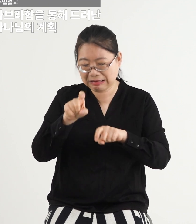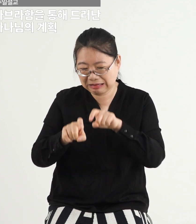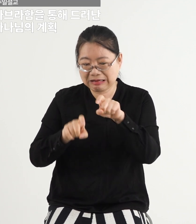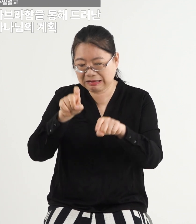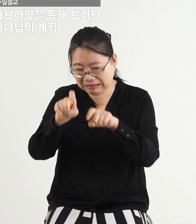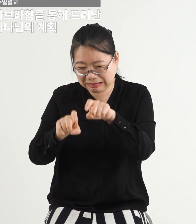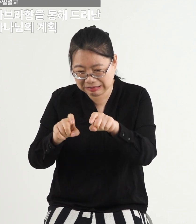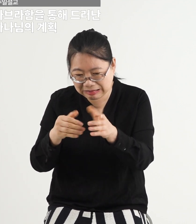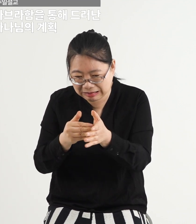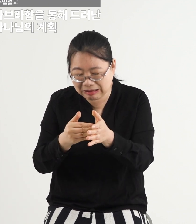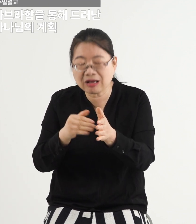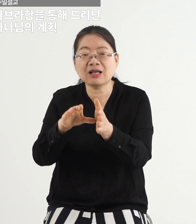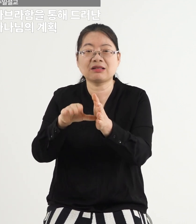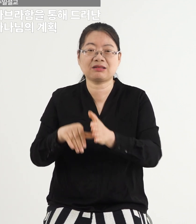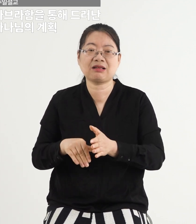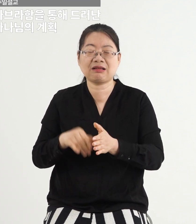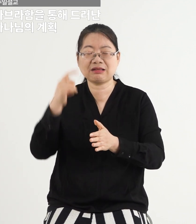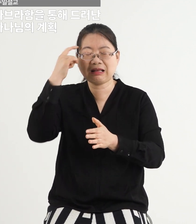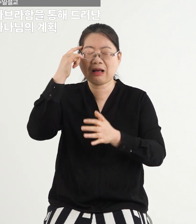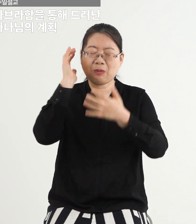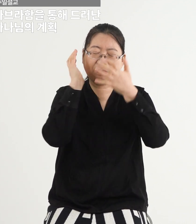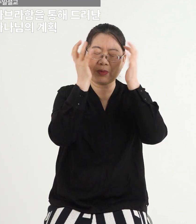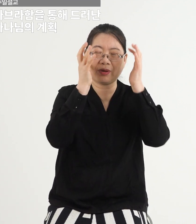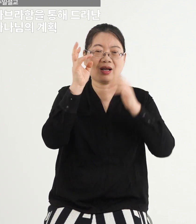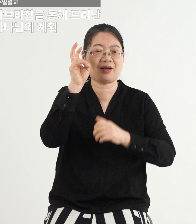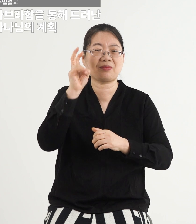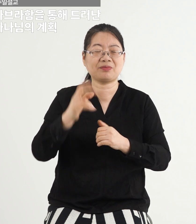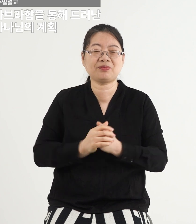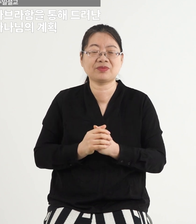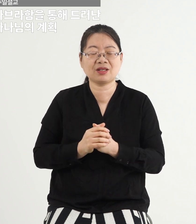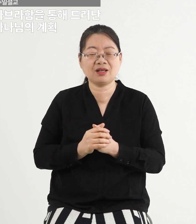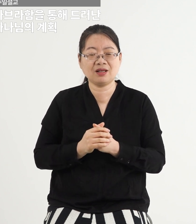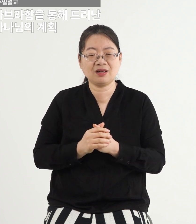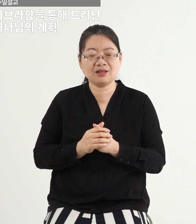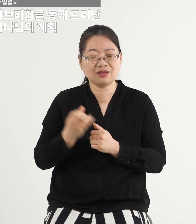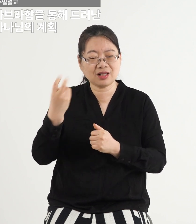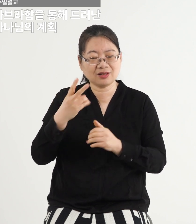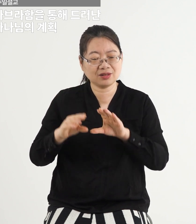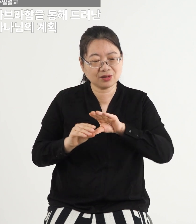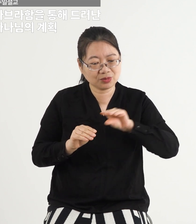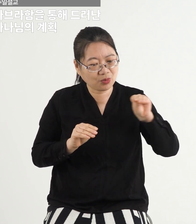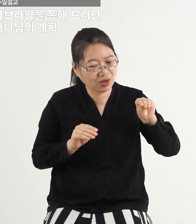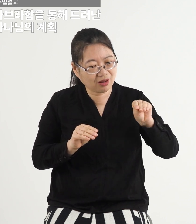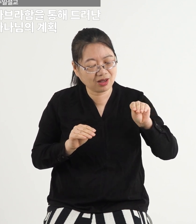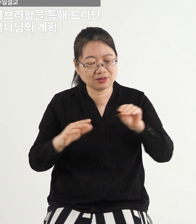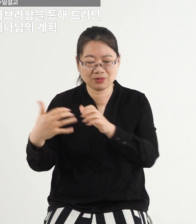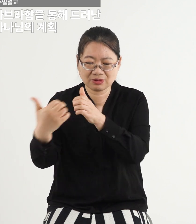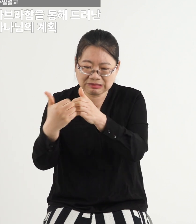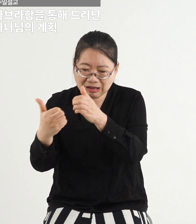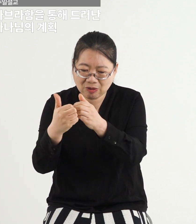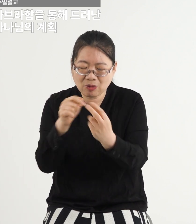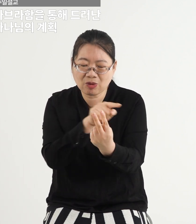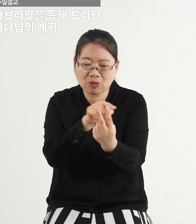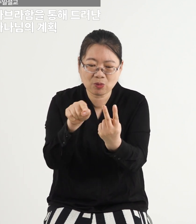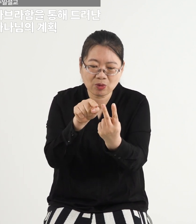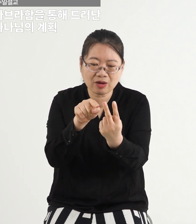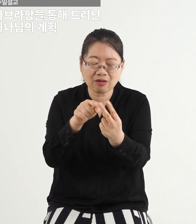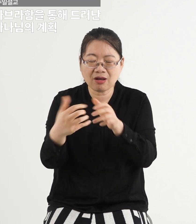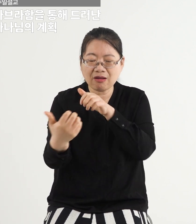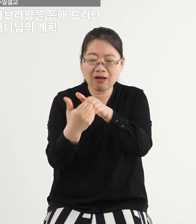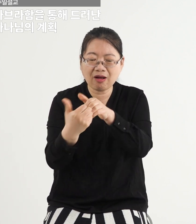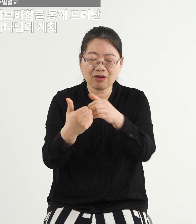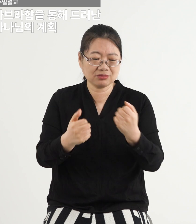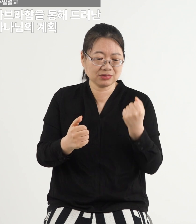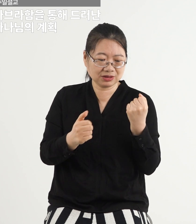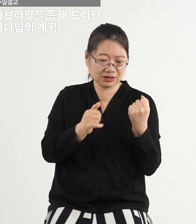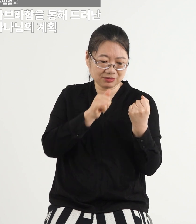이때 얼마나 생각이 복잡했을까요? 돌아가야 되나? 싸워야 되나? 근데 뭐 싸울래도 뭐 힘이